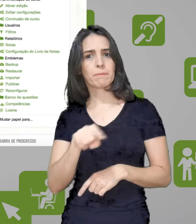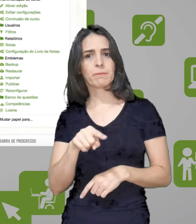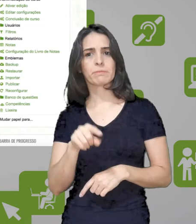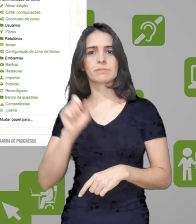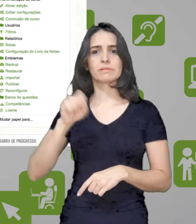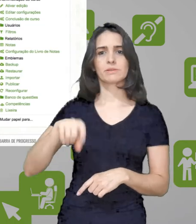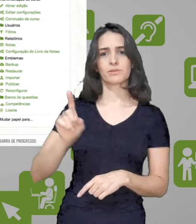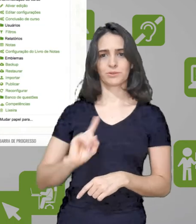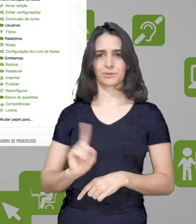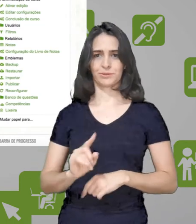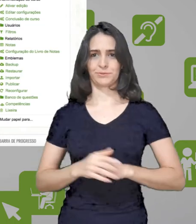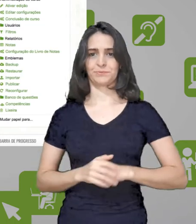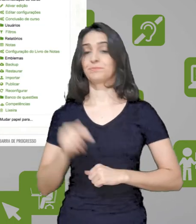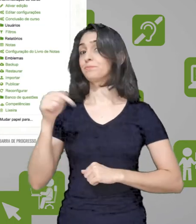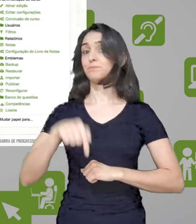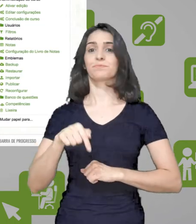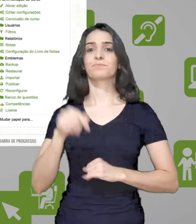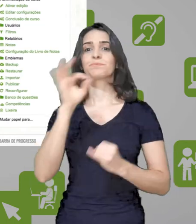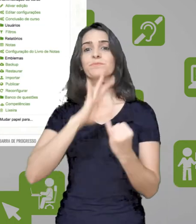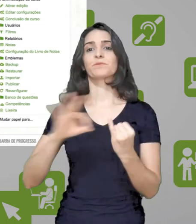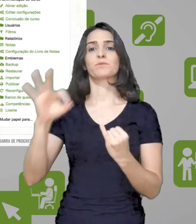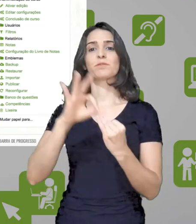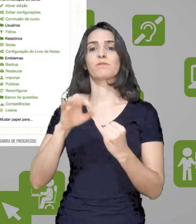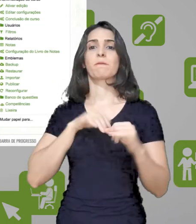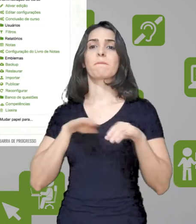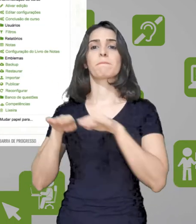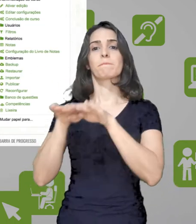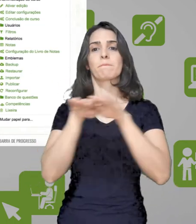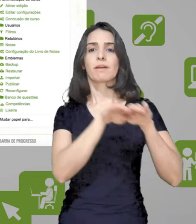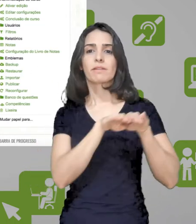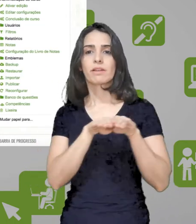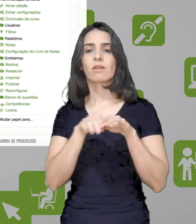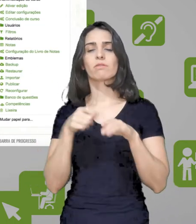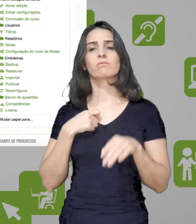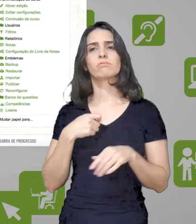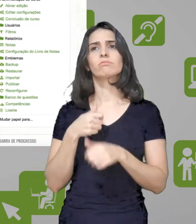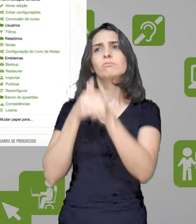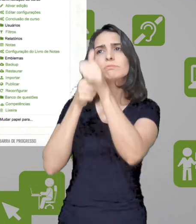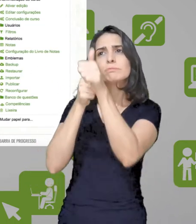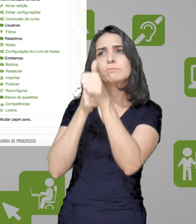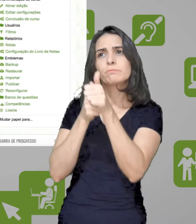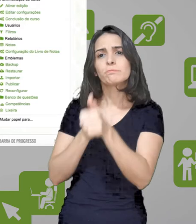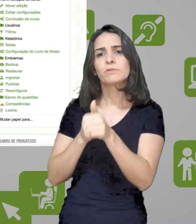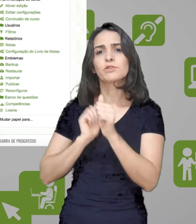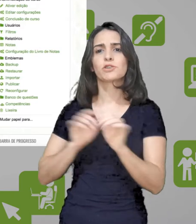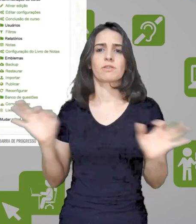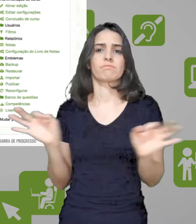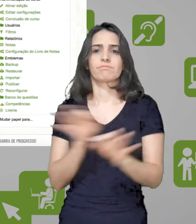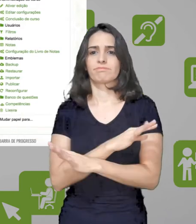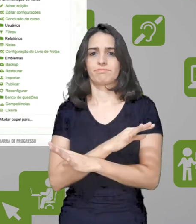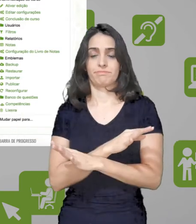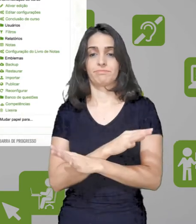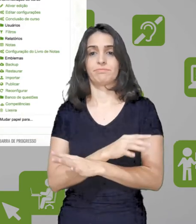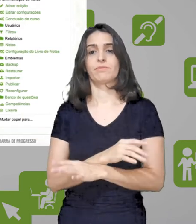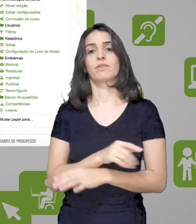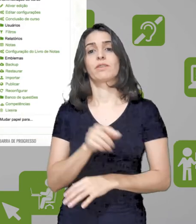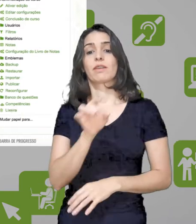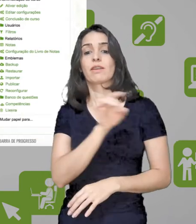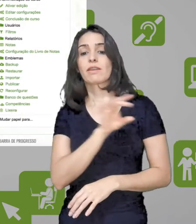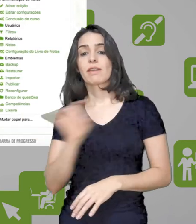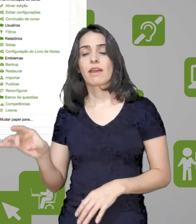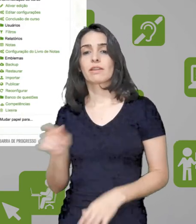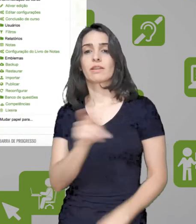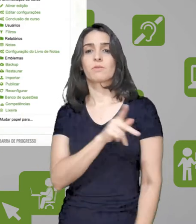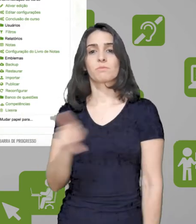o professor fazer essa configuração ao iniciar o curso. Porém, se você estiver utilizando um